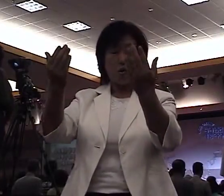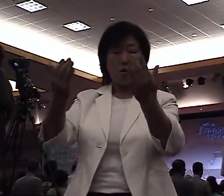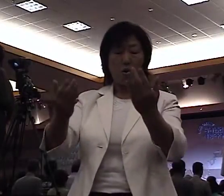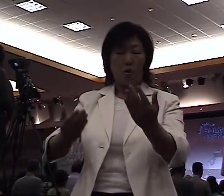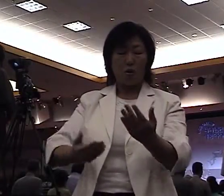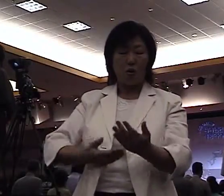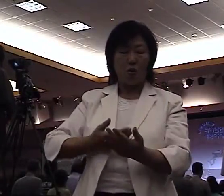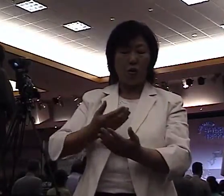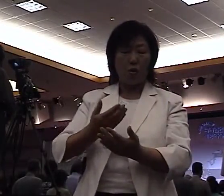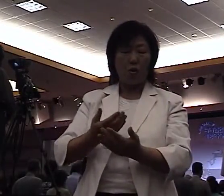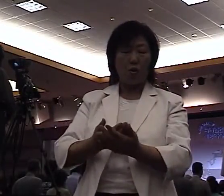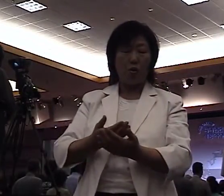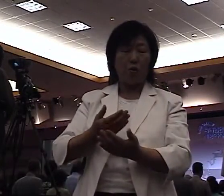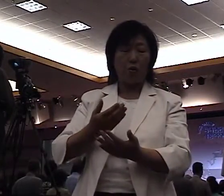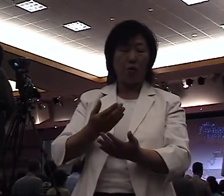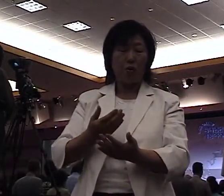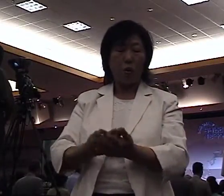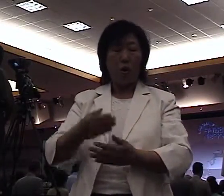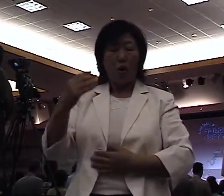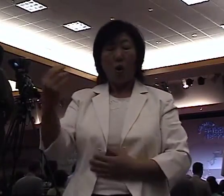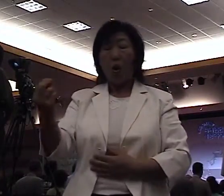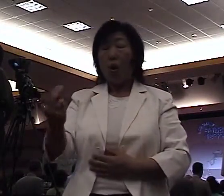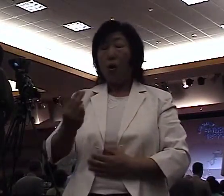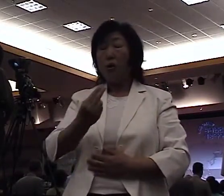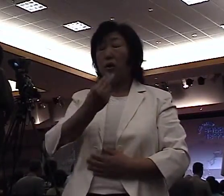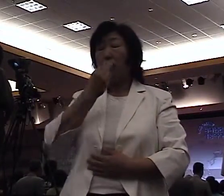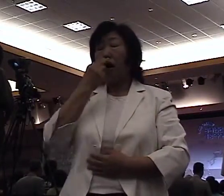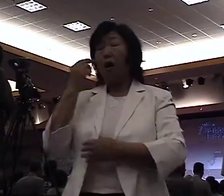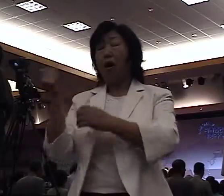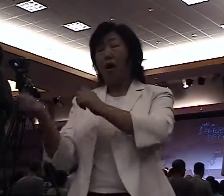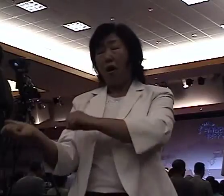붙드소서. 주님